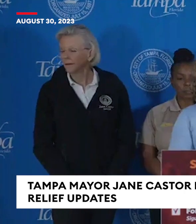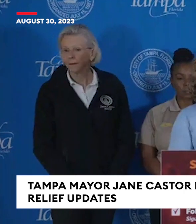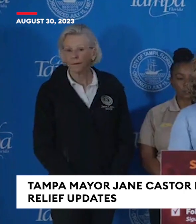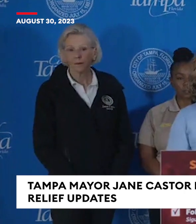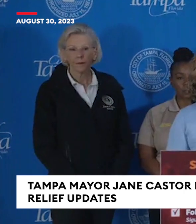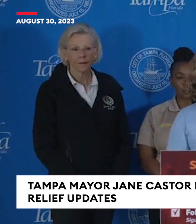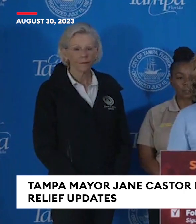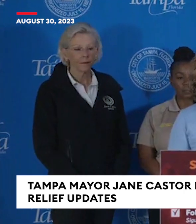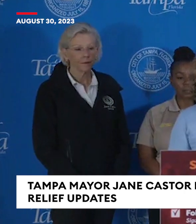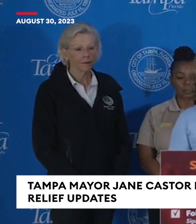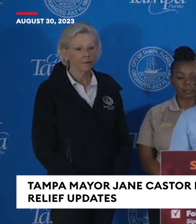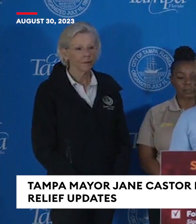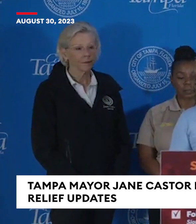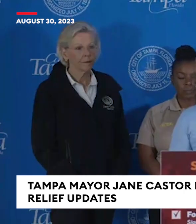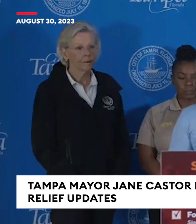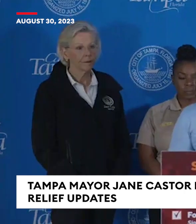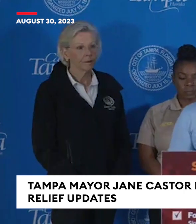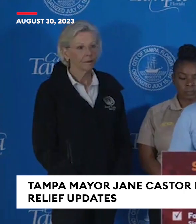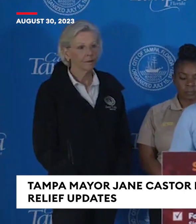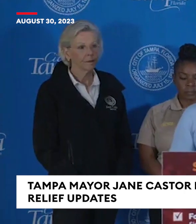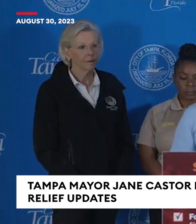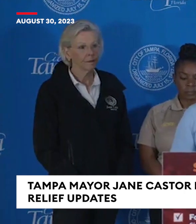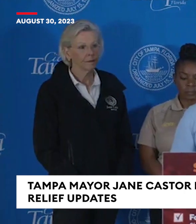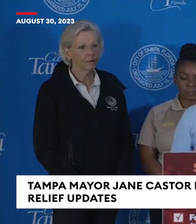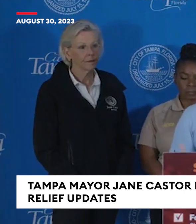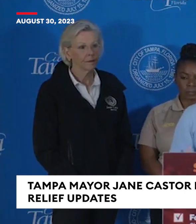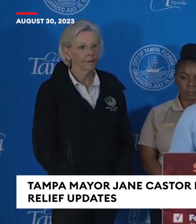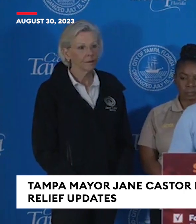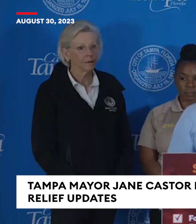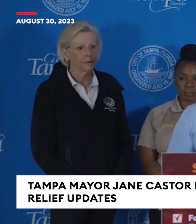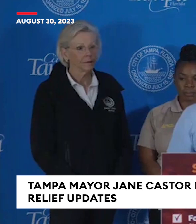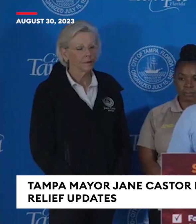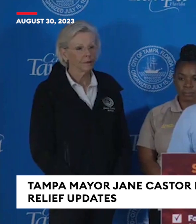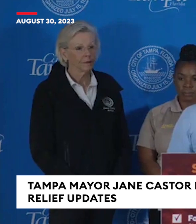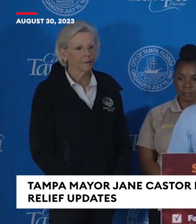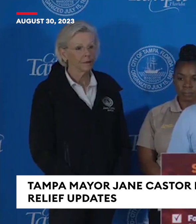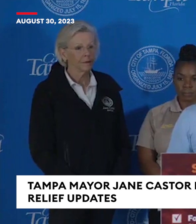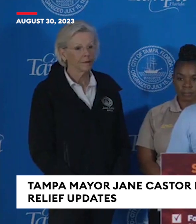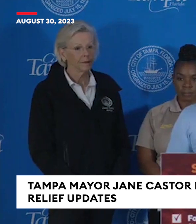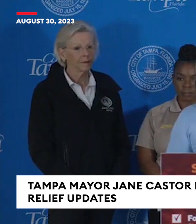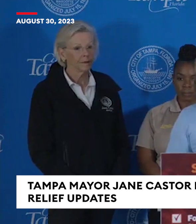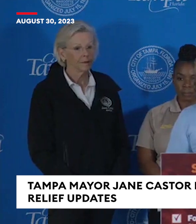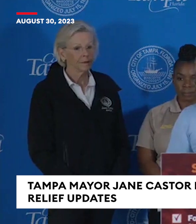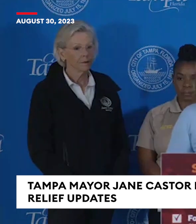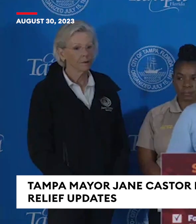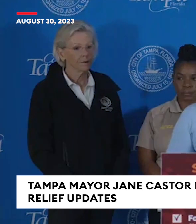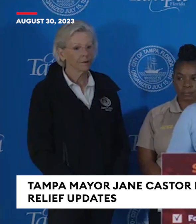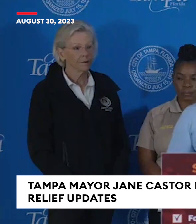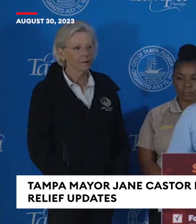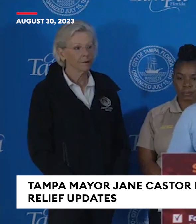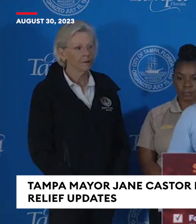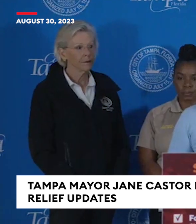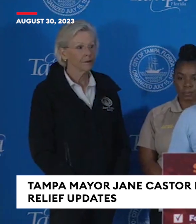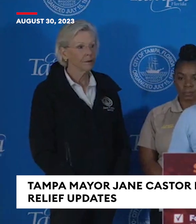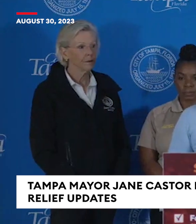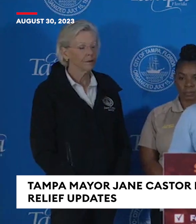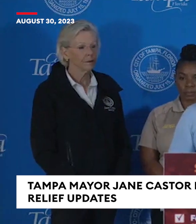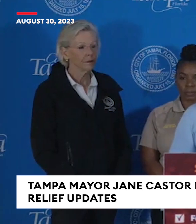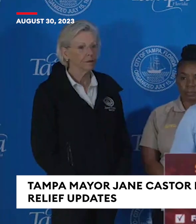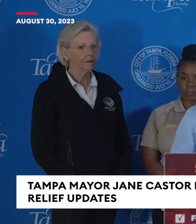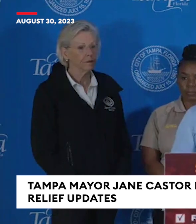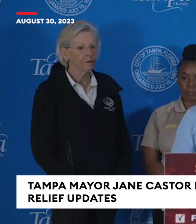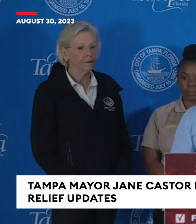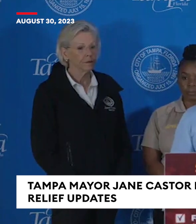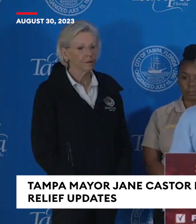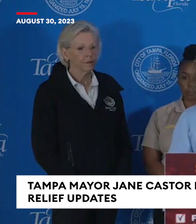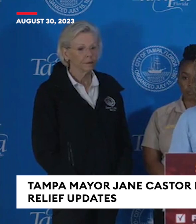residentes sepan que la policía y los bomberos continuaron recibiendo llamadas de servicio, ya que los vientos no llegaron